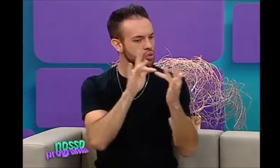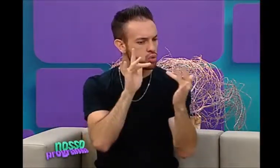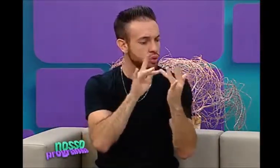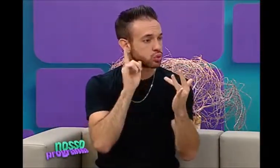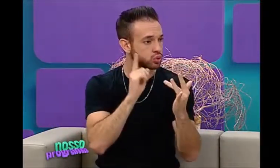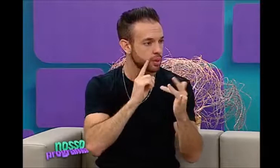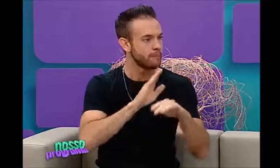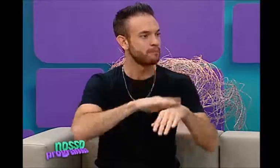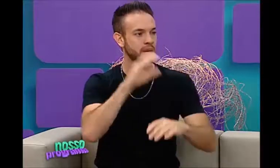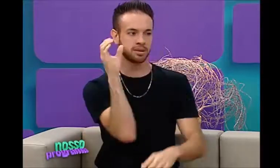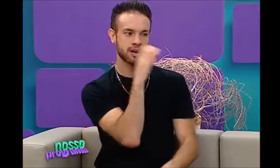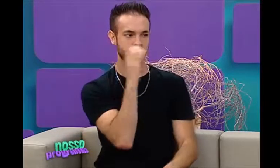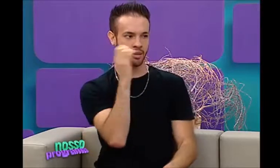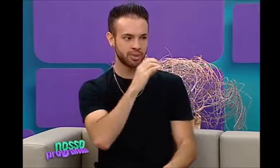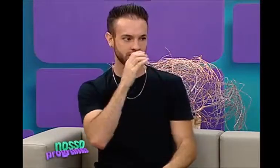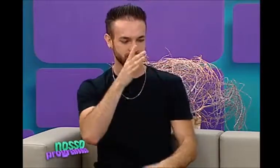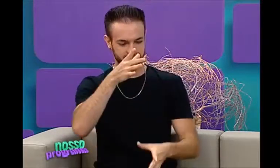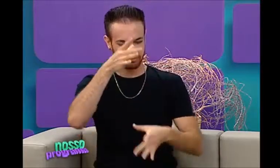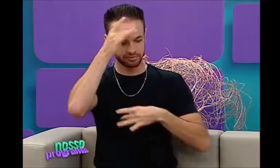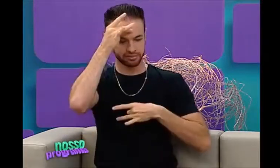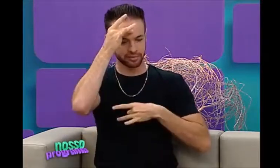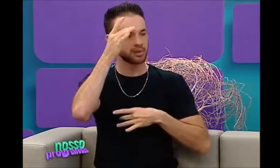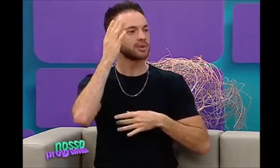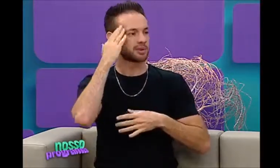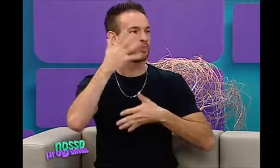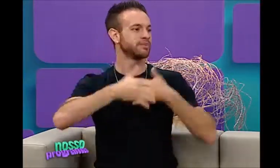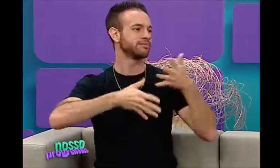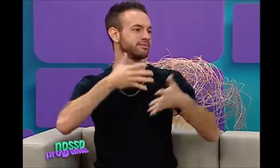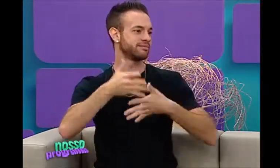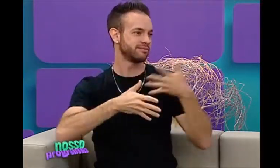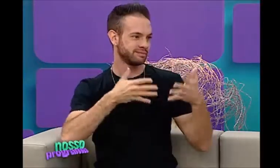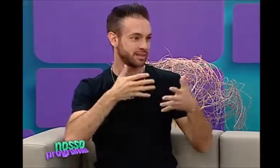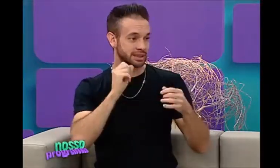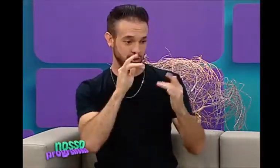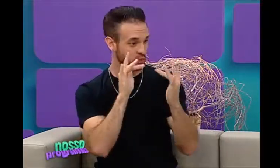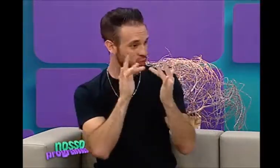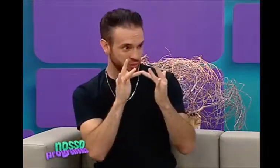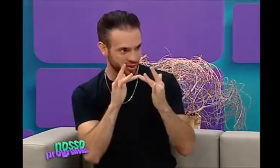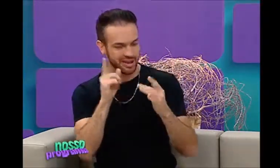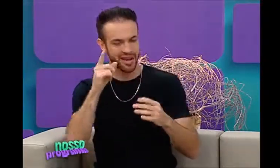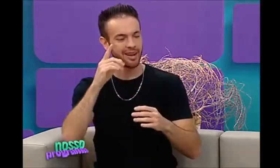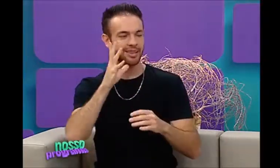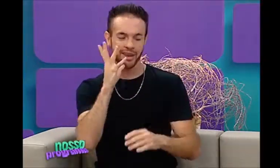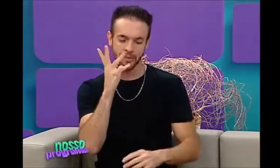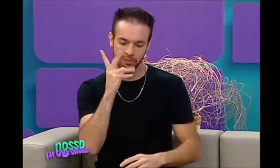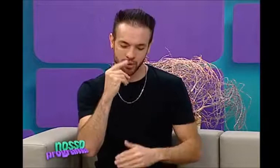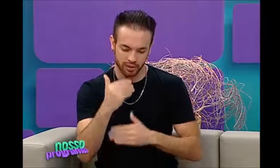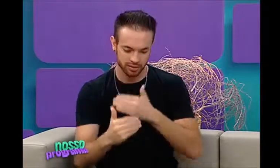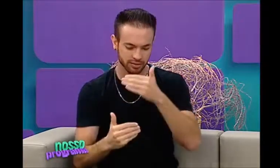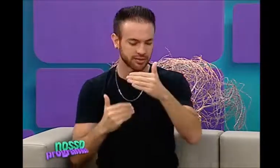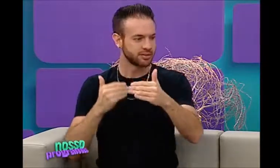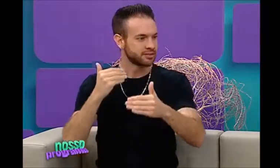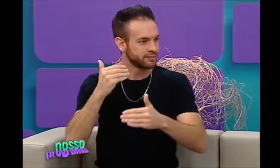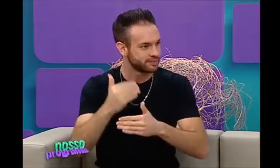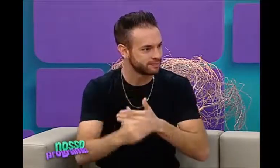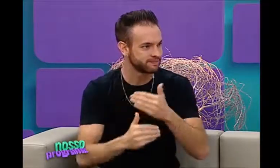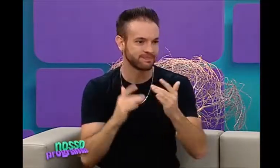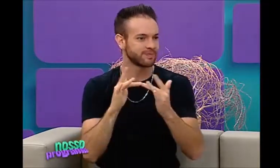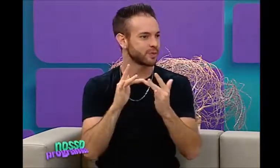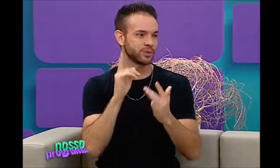eu dou aula, amanhã a pessoa esqueceu tudo, né? Então, quanto antes ela aprender, melhor. E precisa também ter contato com o surdo. Não adianta